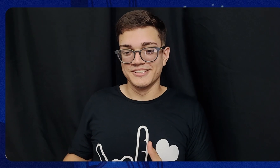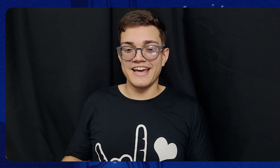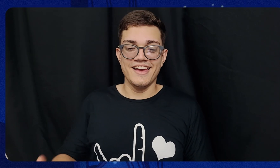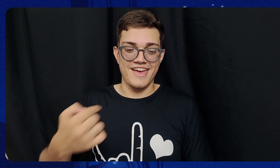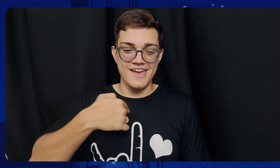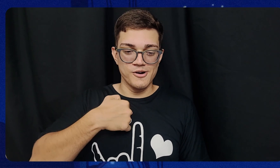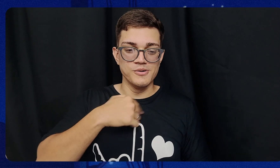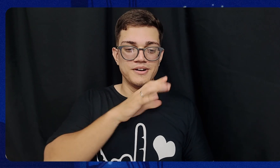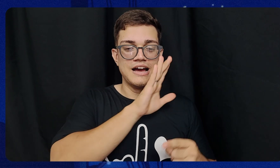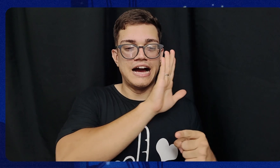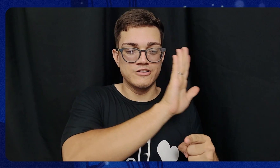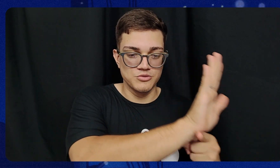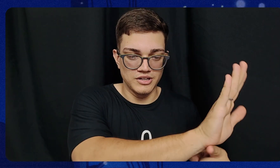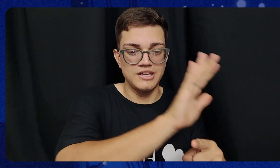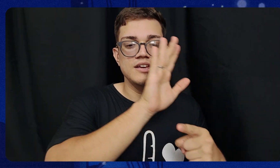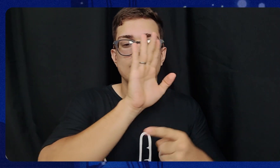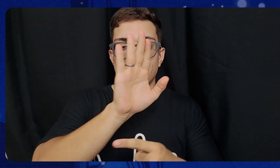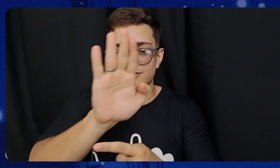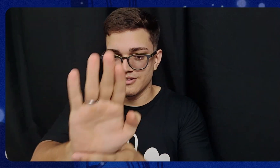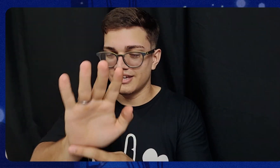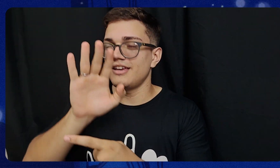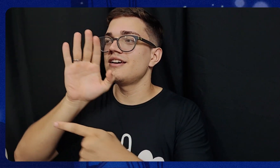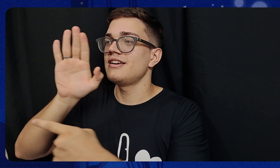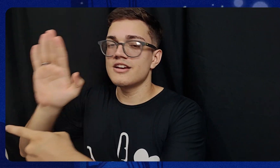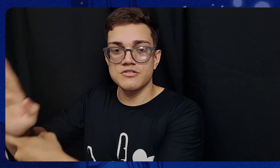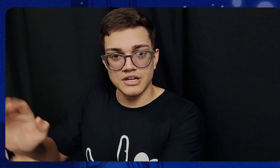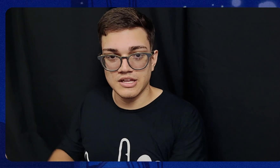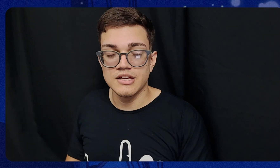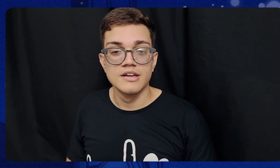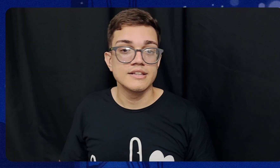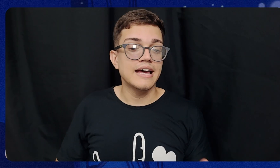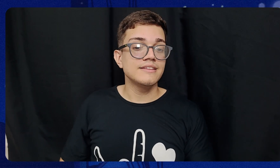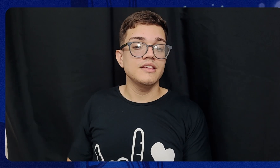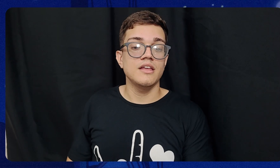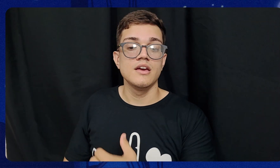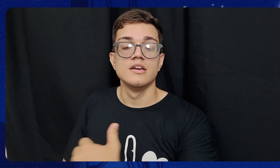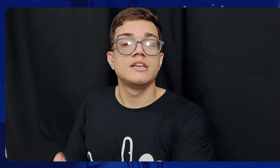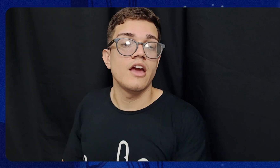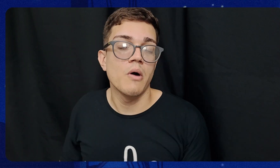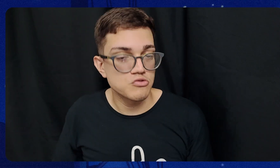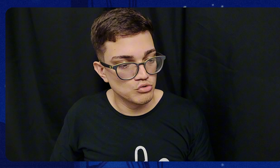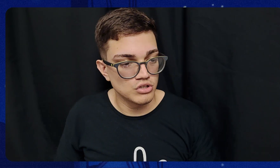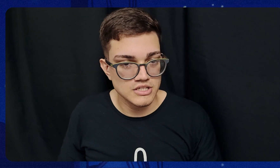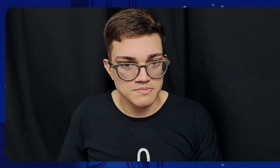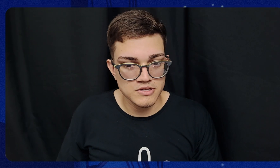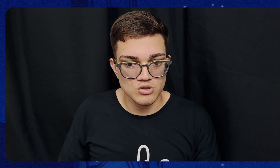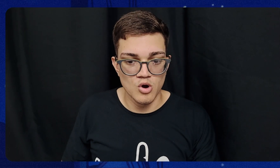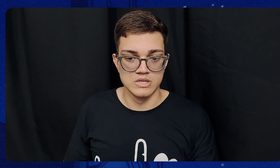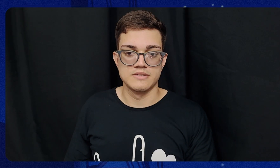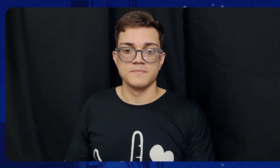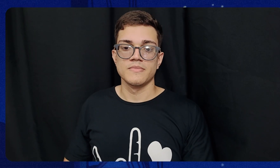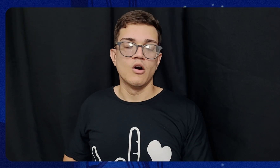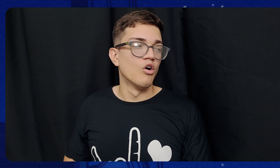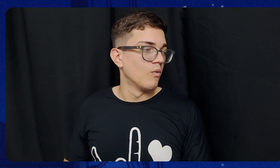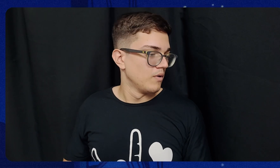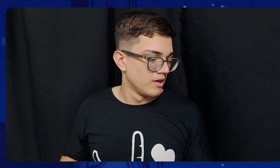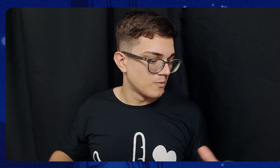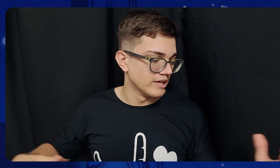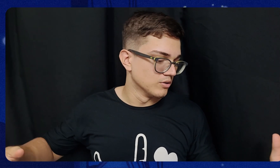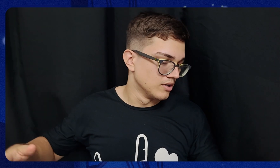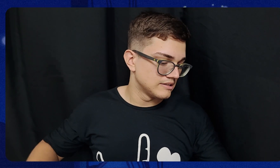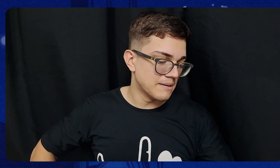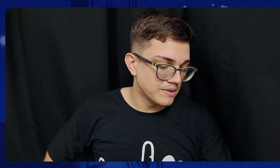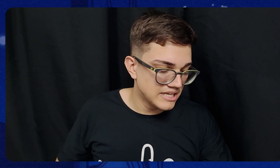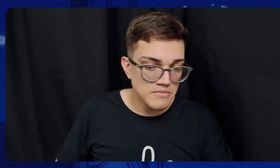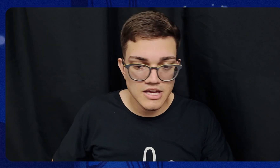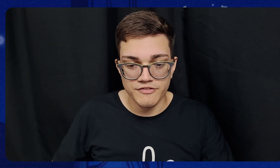Certo, né? Eu ajudo aqui e ajudo aqui. Dá a entender que eu ajudo todas as pessoas. Ou